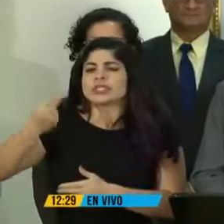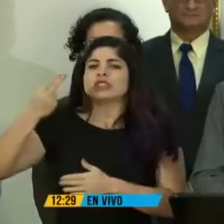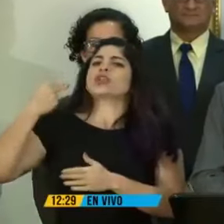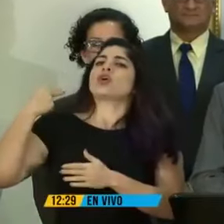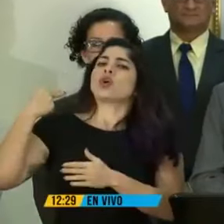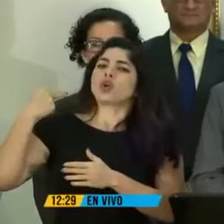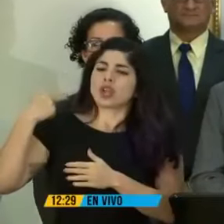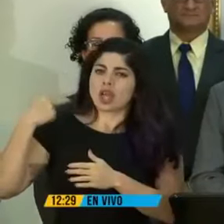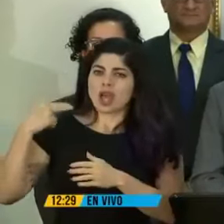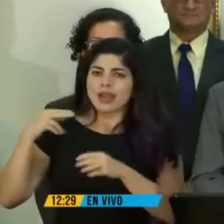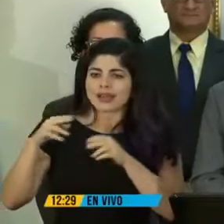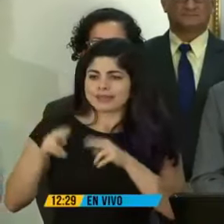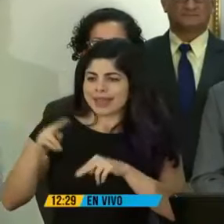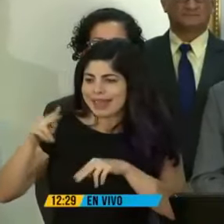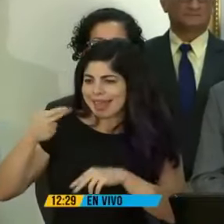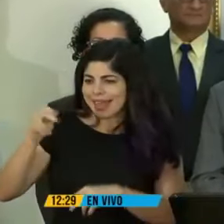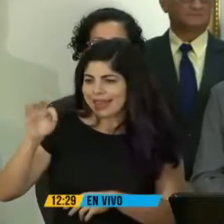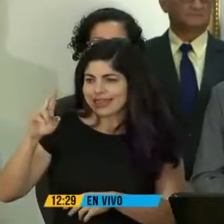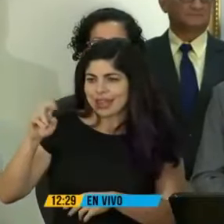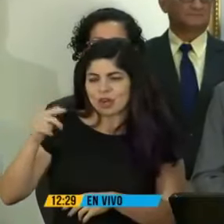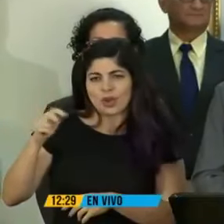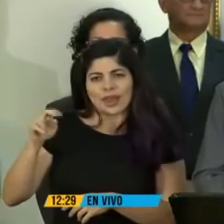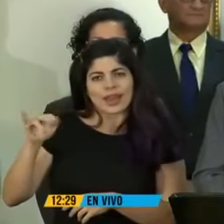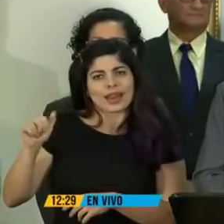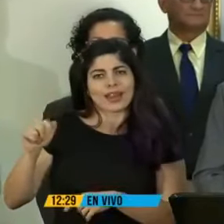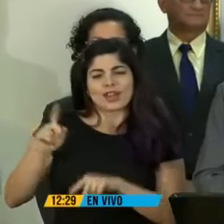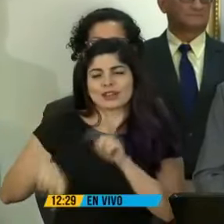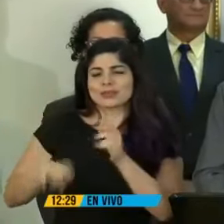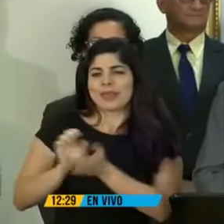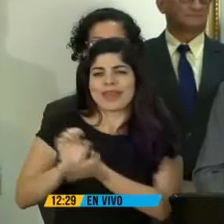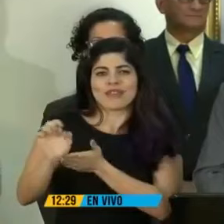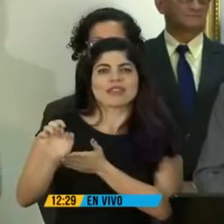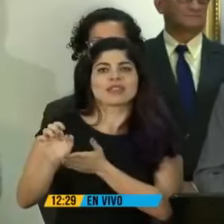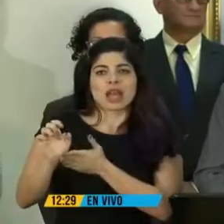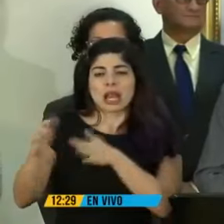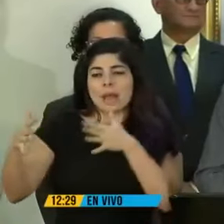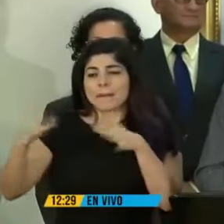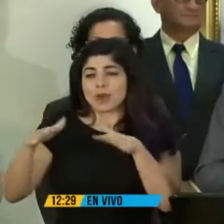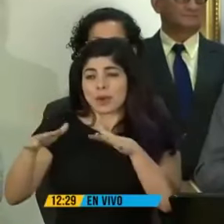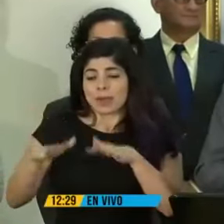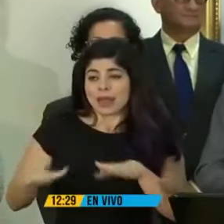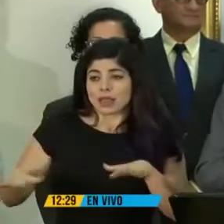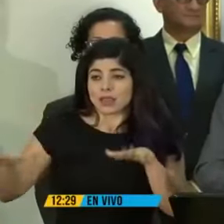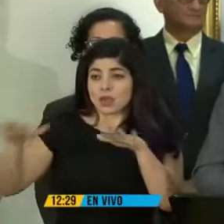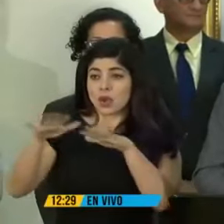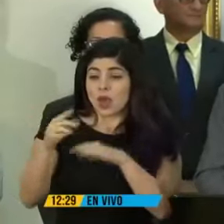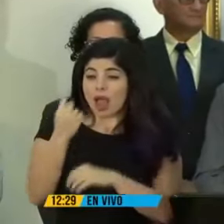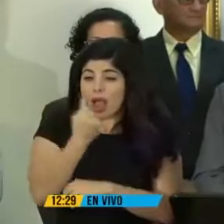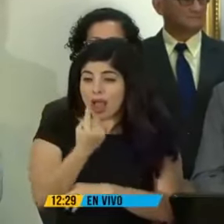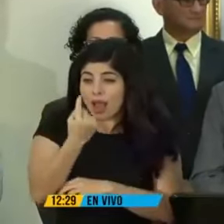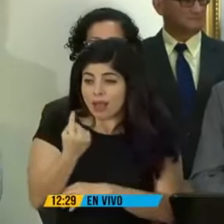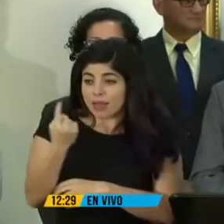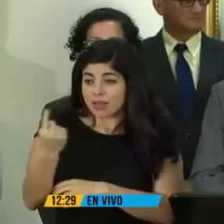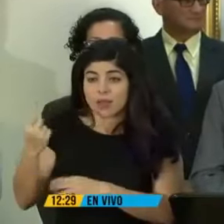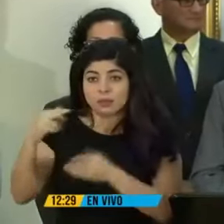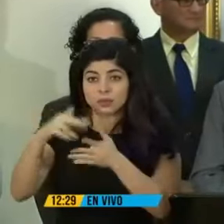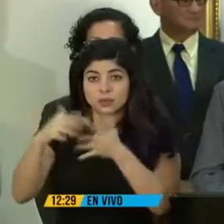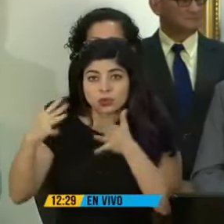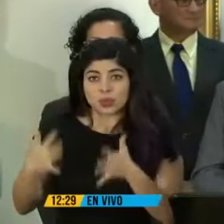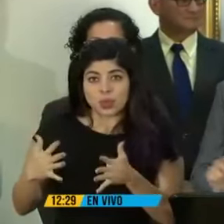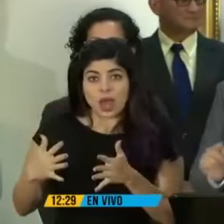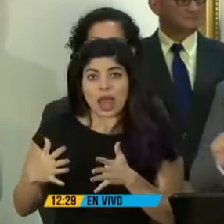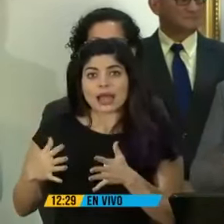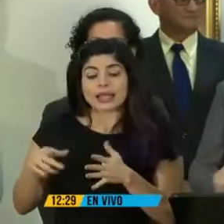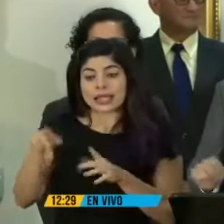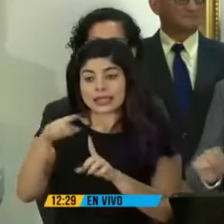heterogénea. Se hace ineludible reconocer que en promedio a cada uno de estos estudiantes